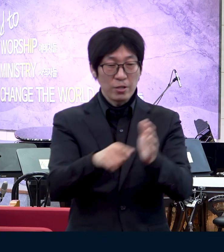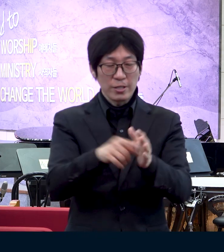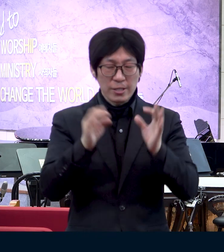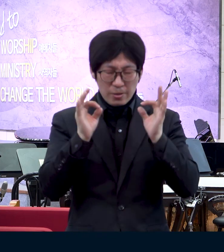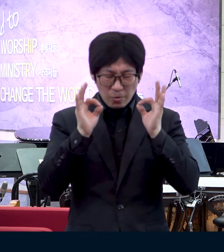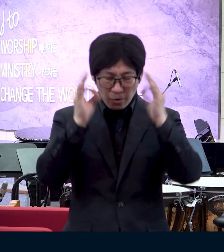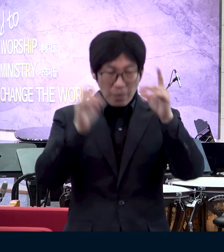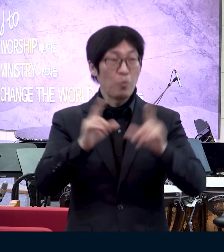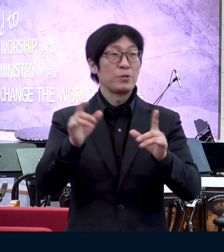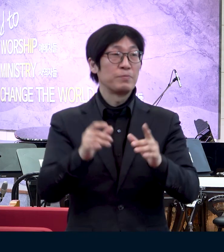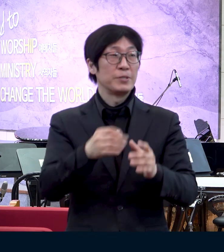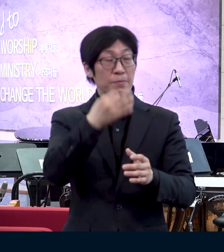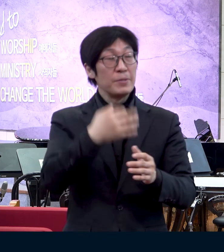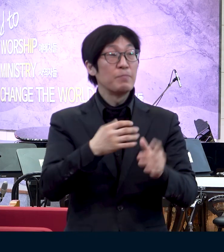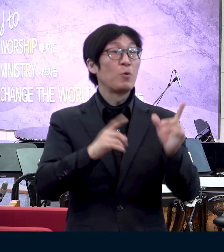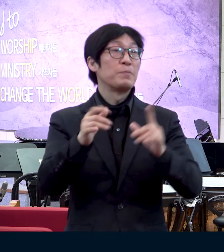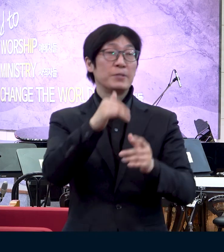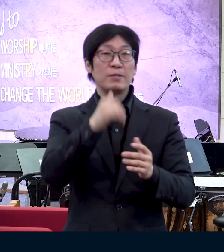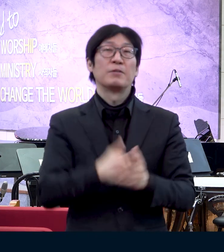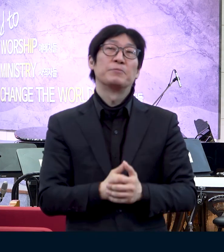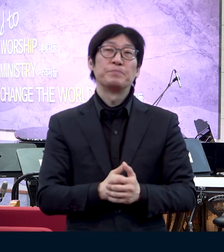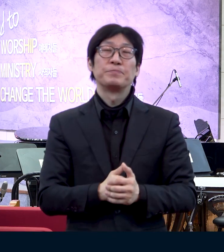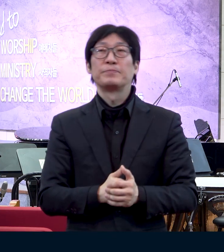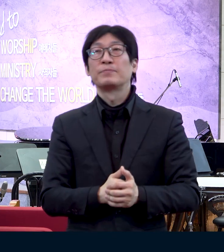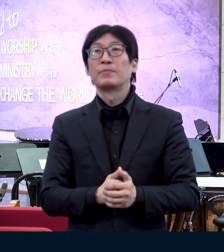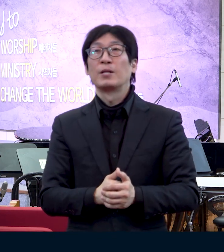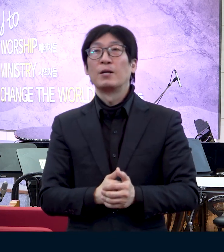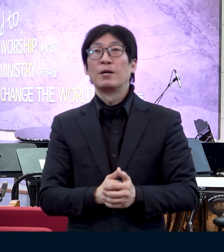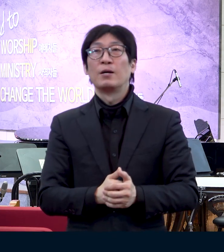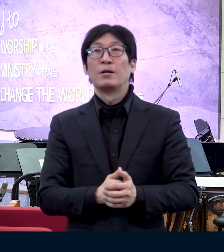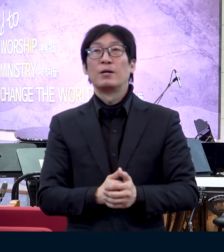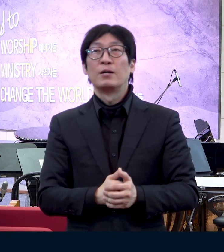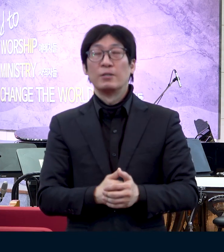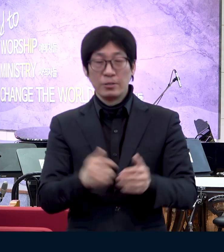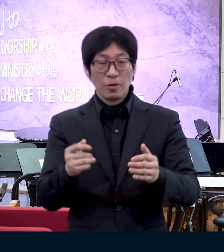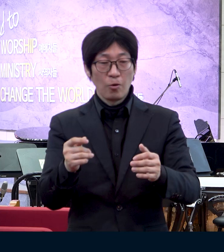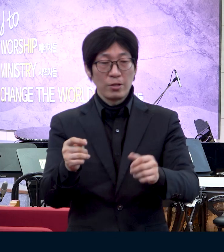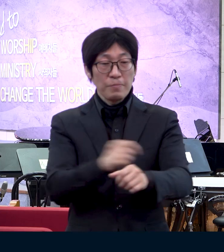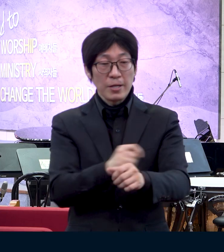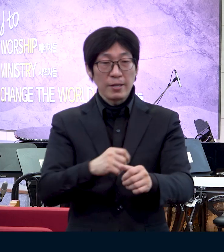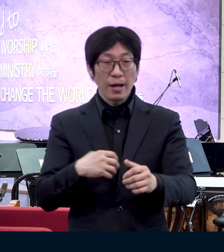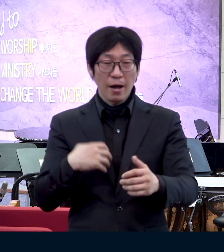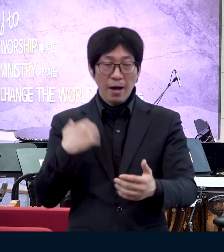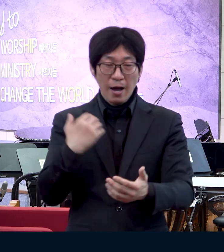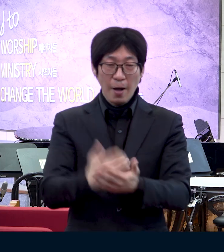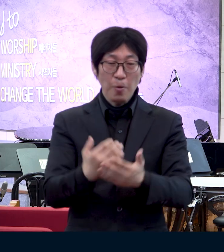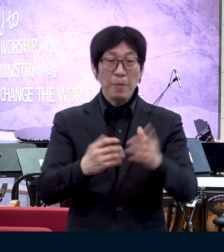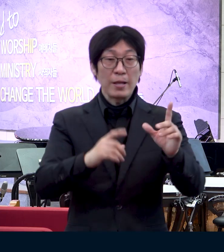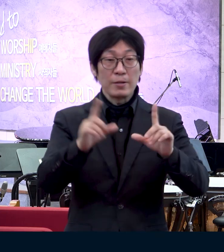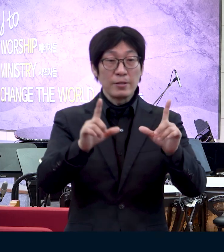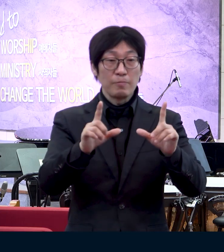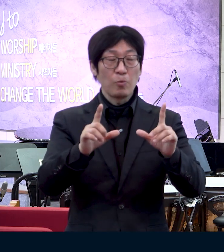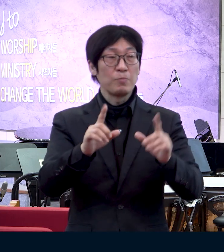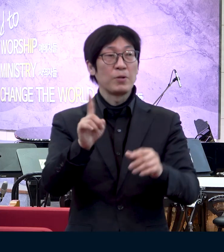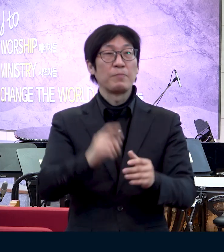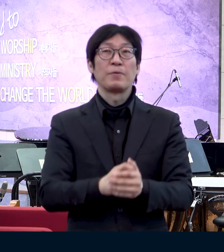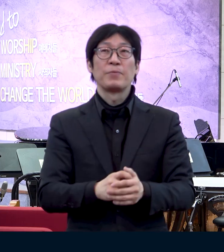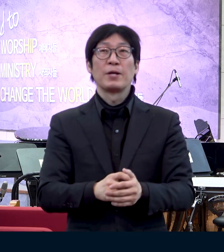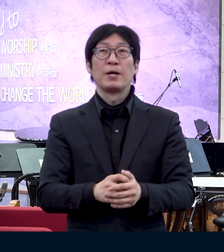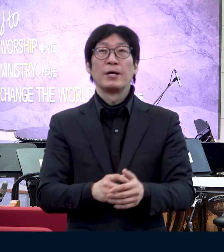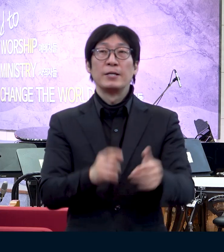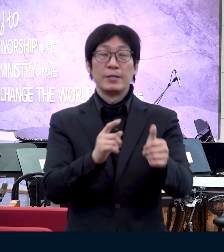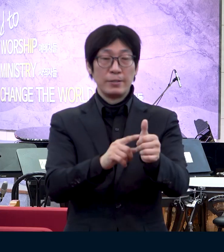모습이 진짜 은혜가 되더라고요. 특별히 그 중에서 제가 정말 그 울컥하면서 봤던 건 뭐냐, 한